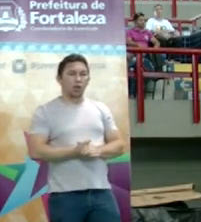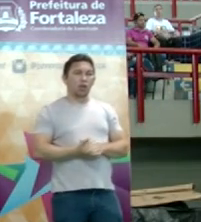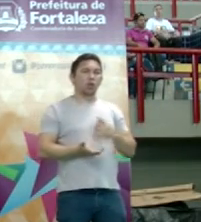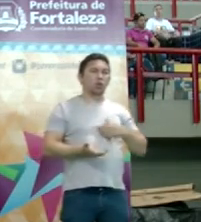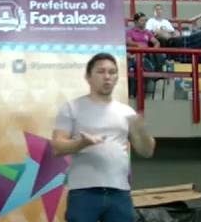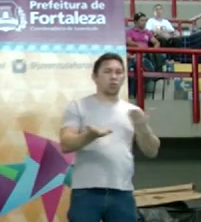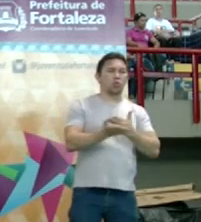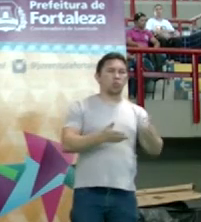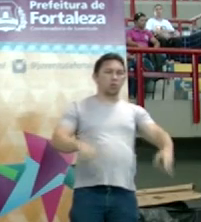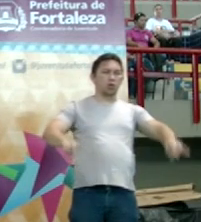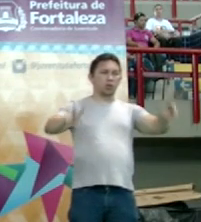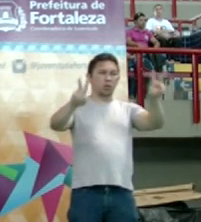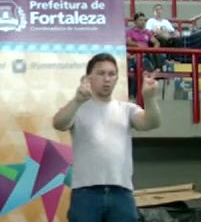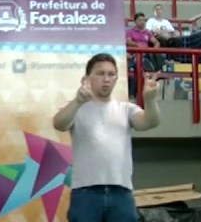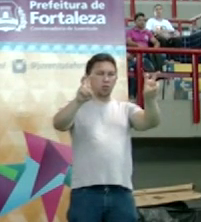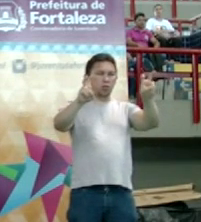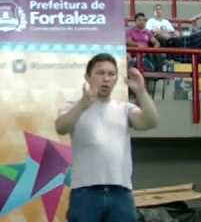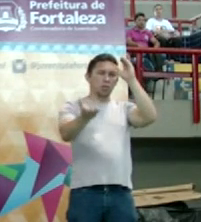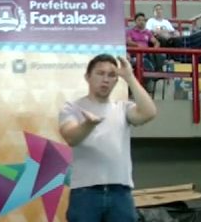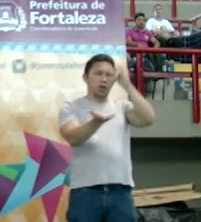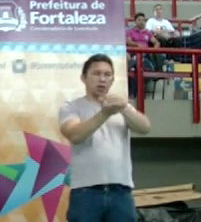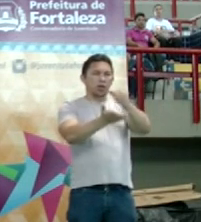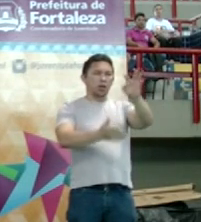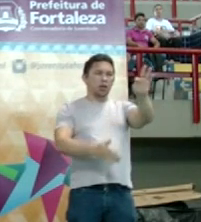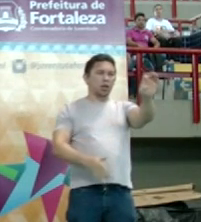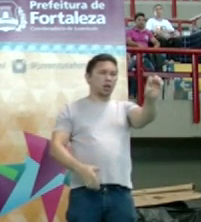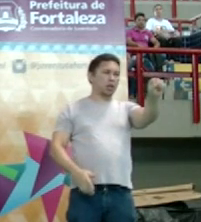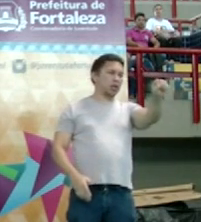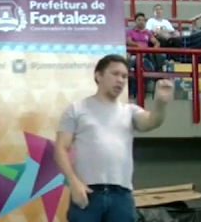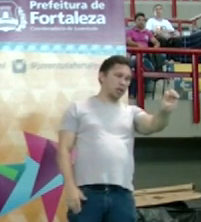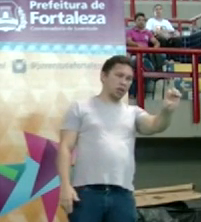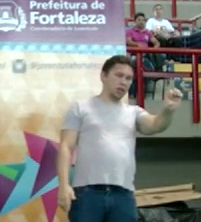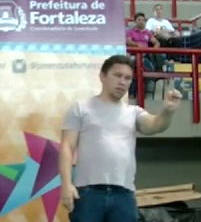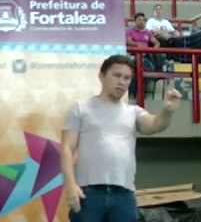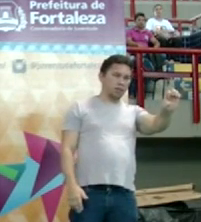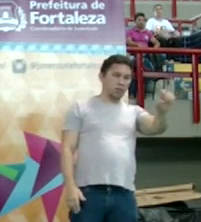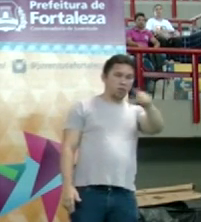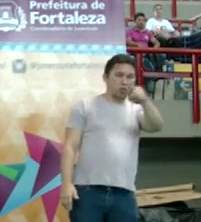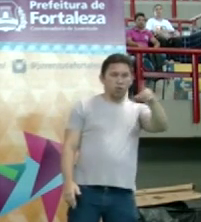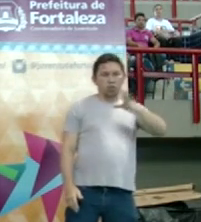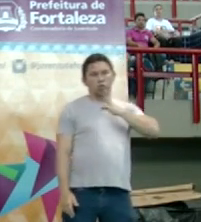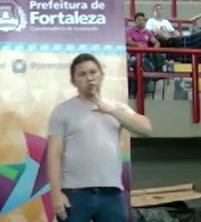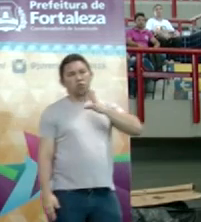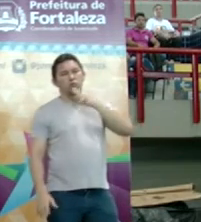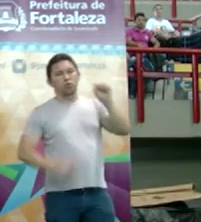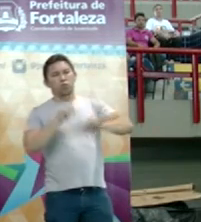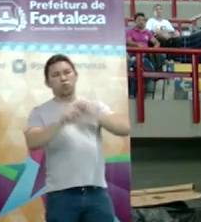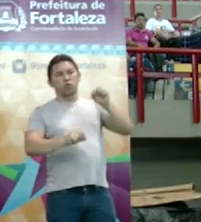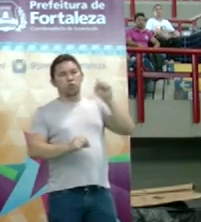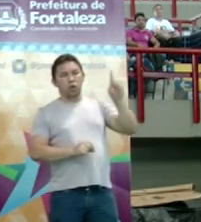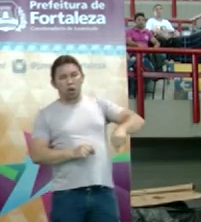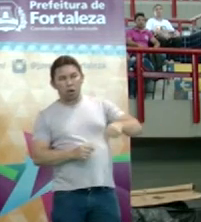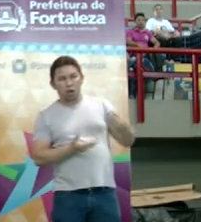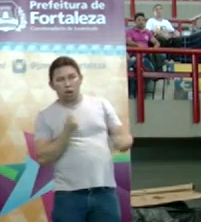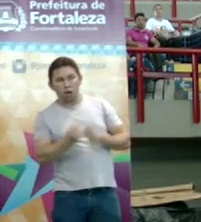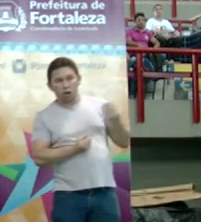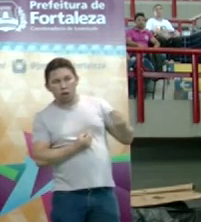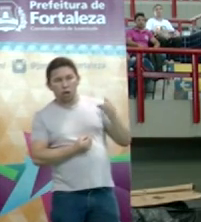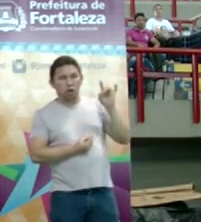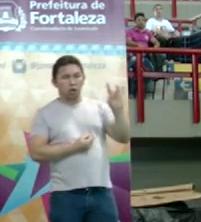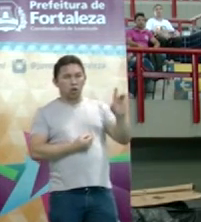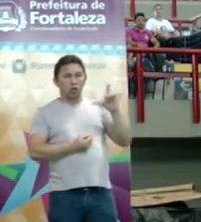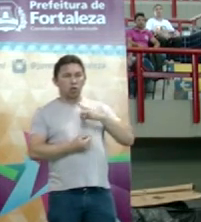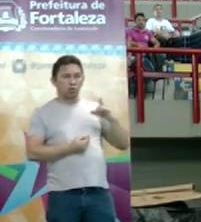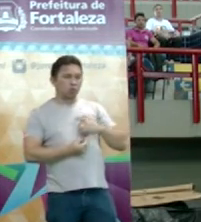com o tema e a tese. Repetindo, é importante que vocês saibam, não existe